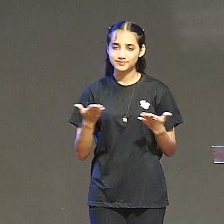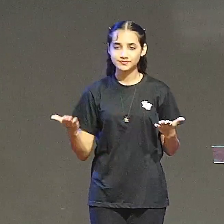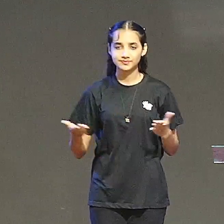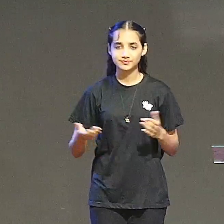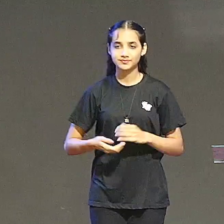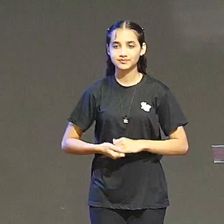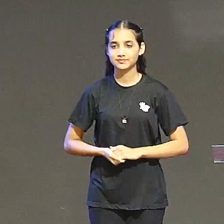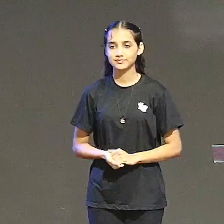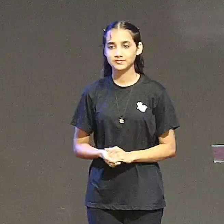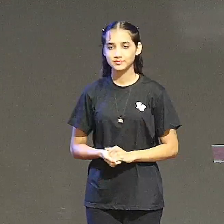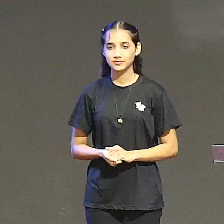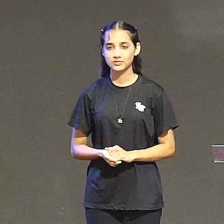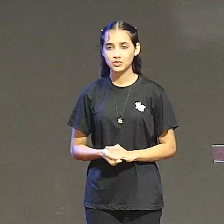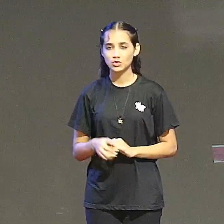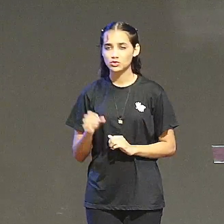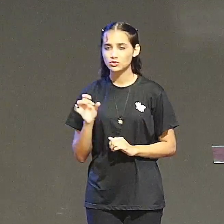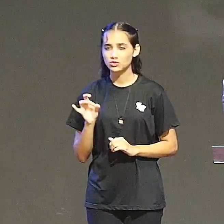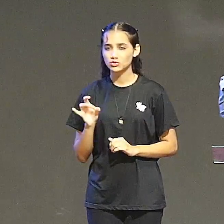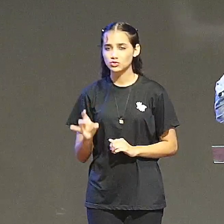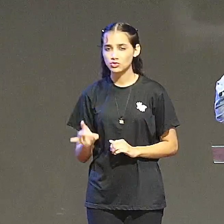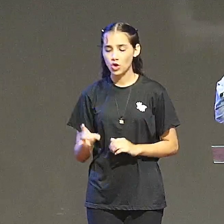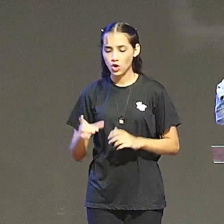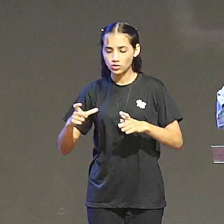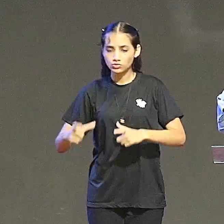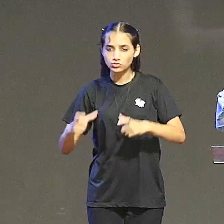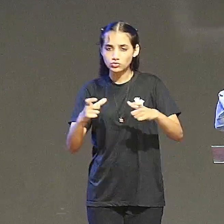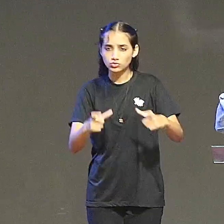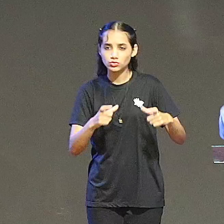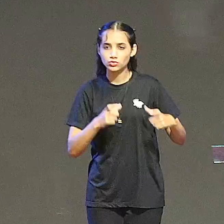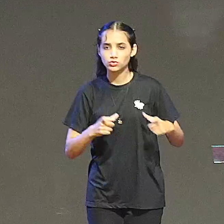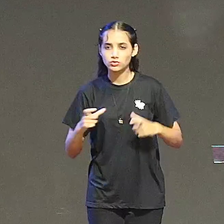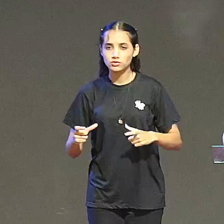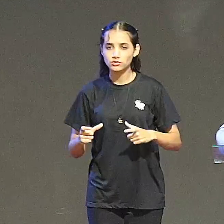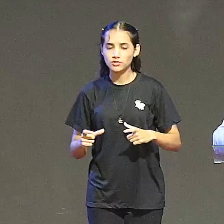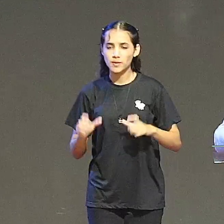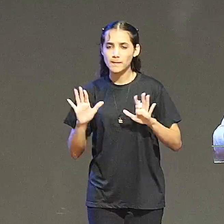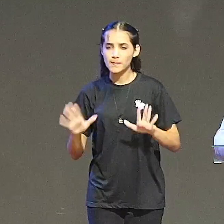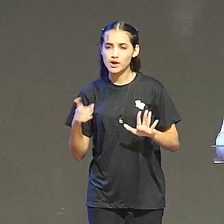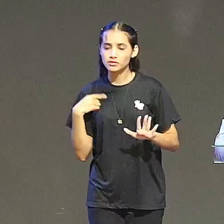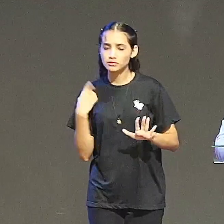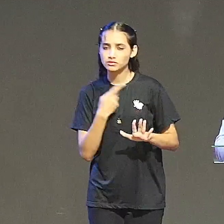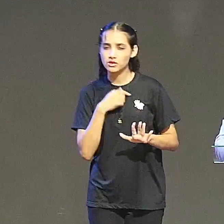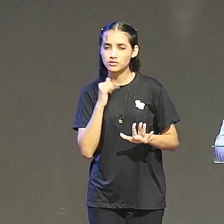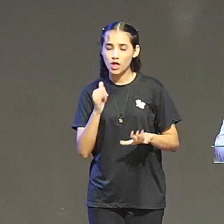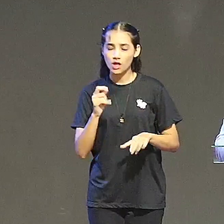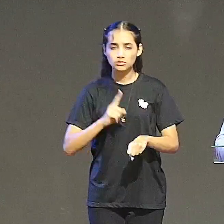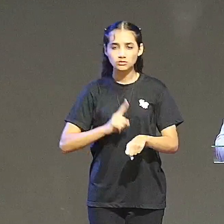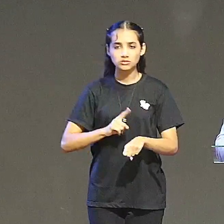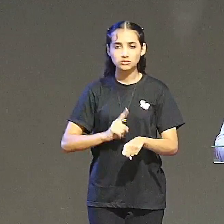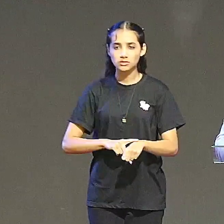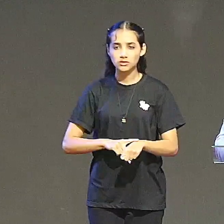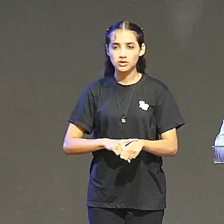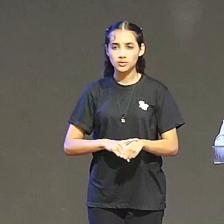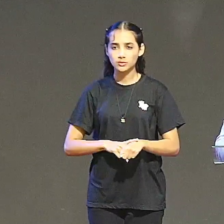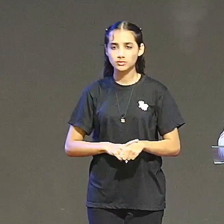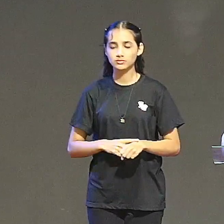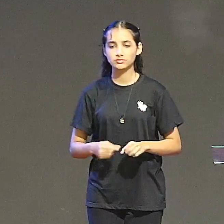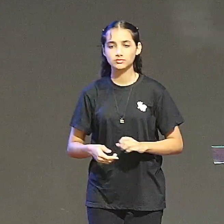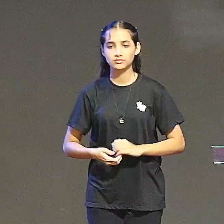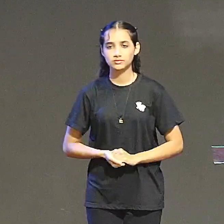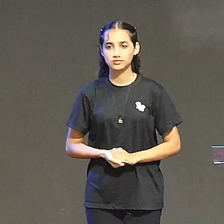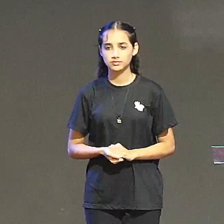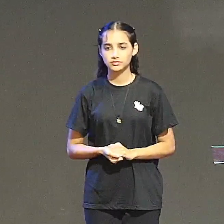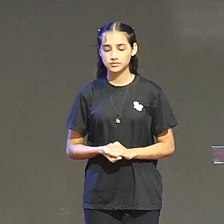questões espaciais Mas se a gente for falar de tempo é muito mais louco porque